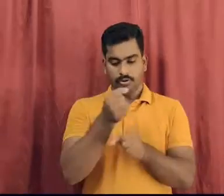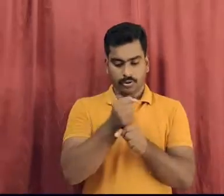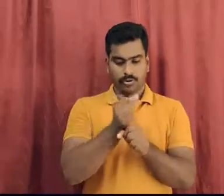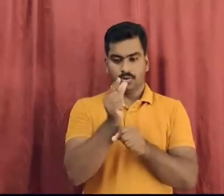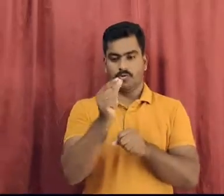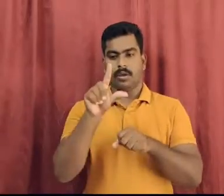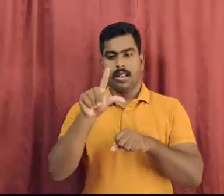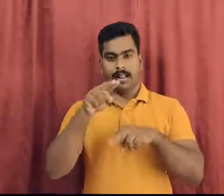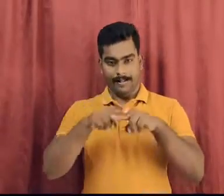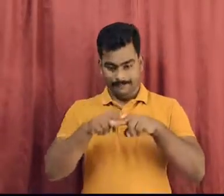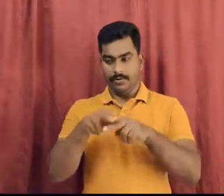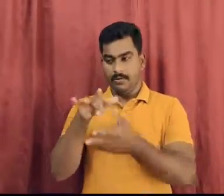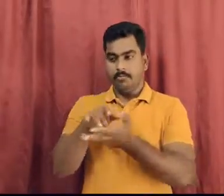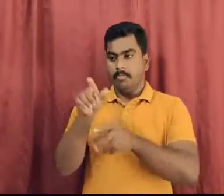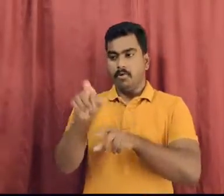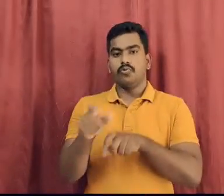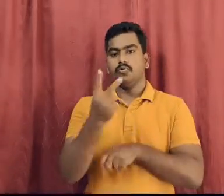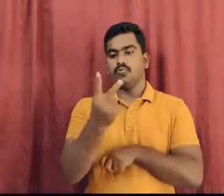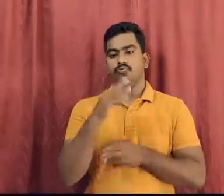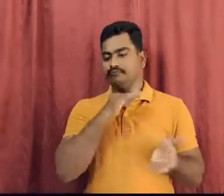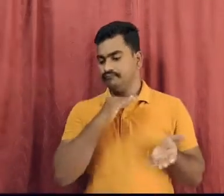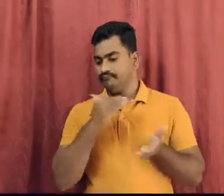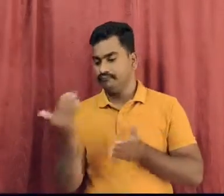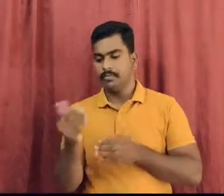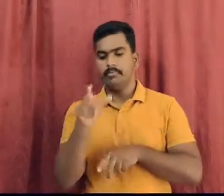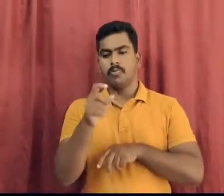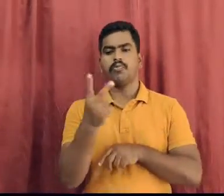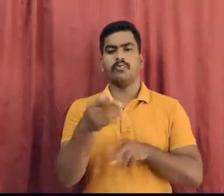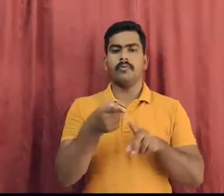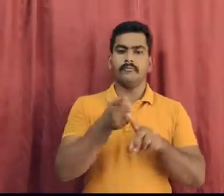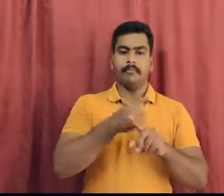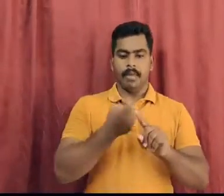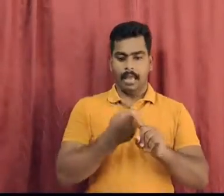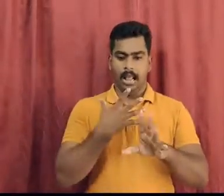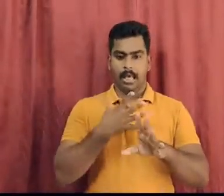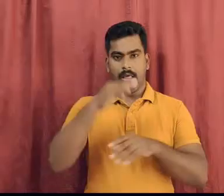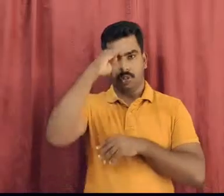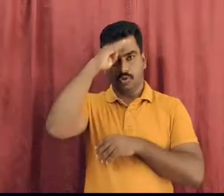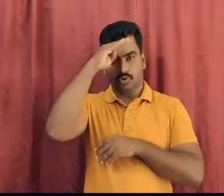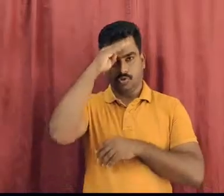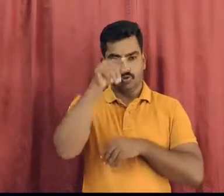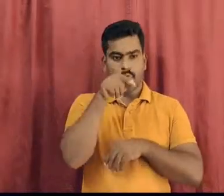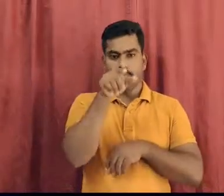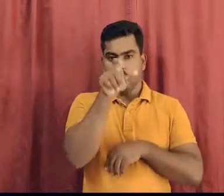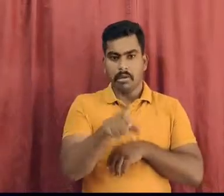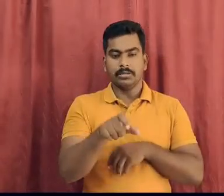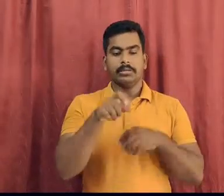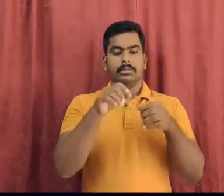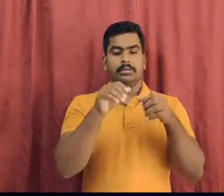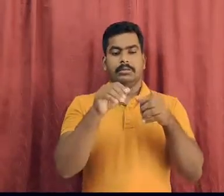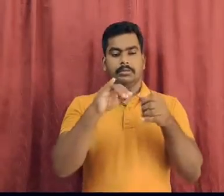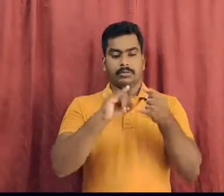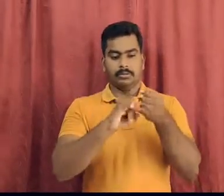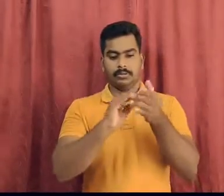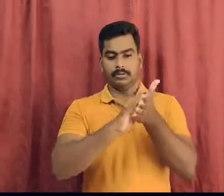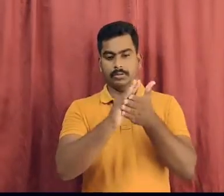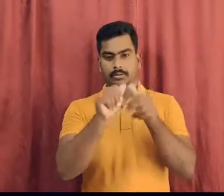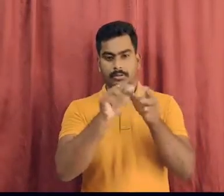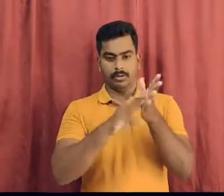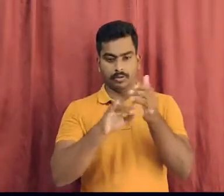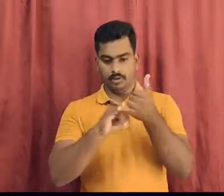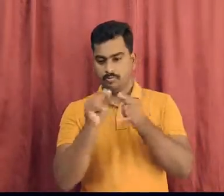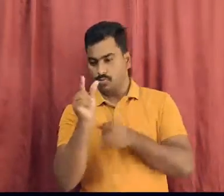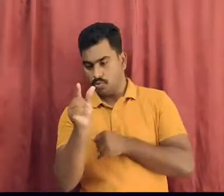തൃശൂർ സ്വദേശി ഷംസുദ്ദീനും കുട്ടനാട് സ്വദേശി ജേക്കബ് തോമസുമാണ് കോവിഡ് രോഗബാധയാൽ മരിച്ചത്.